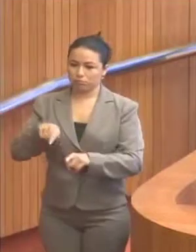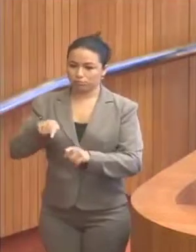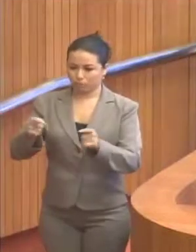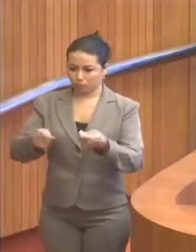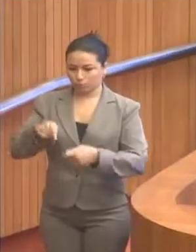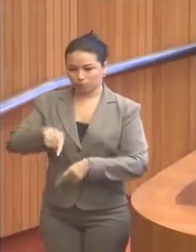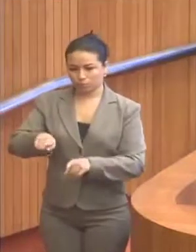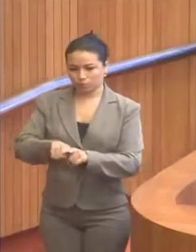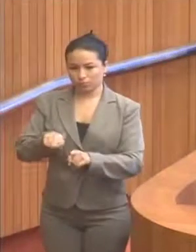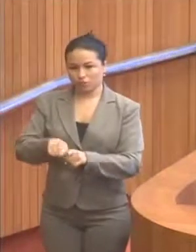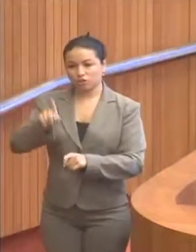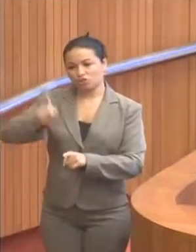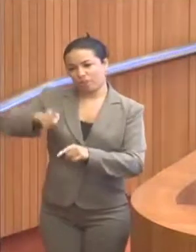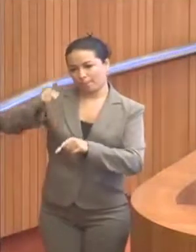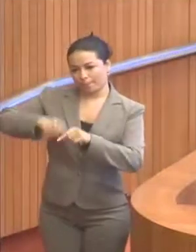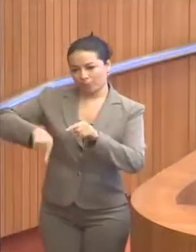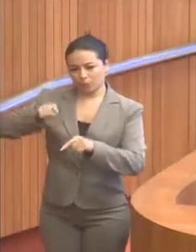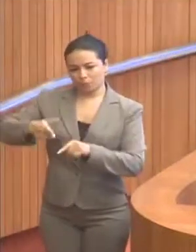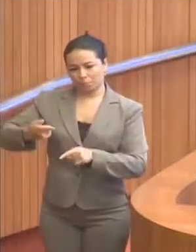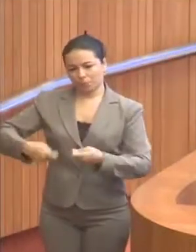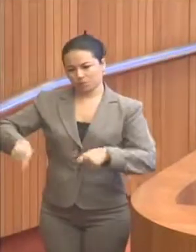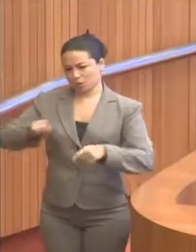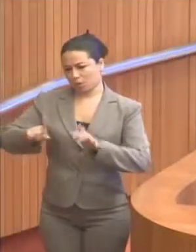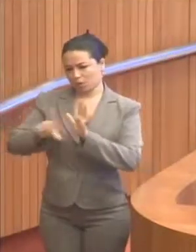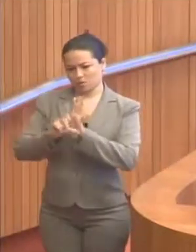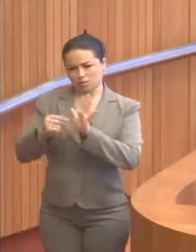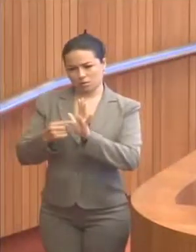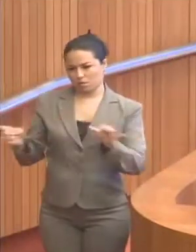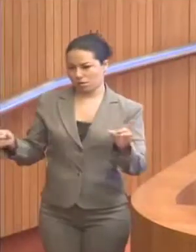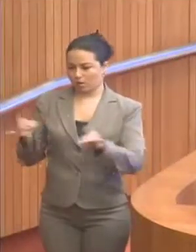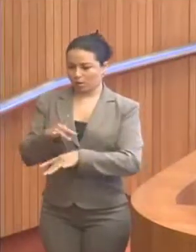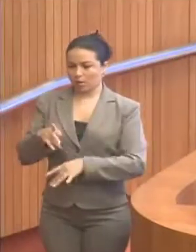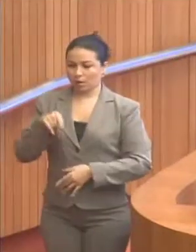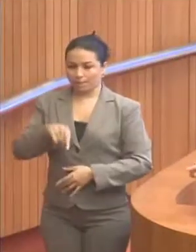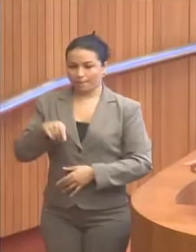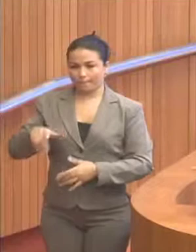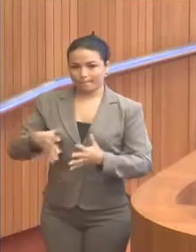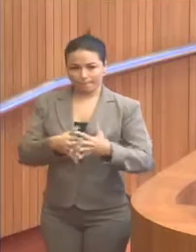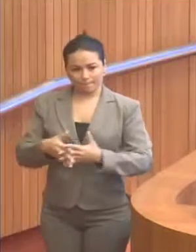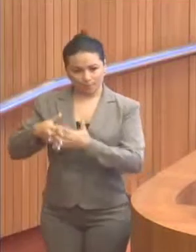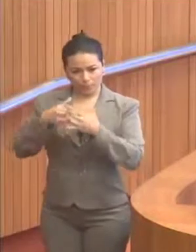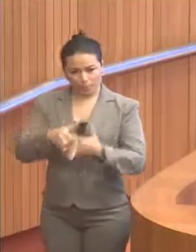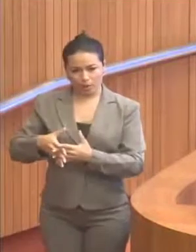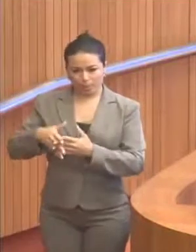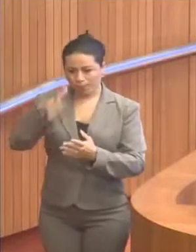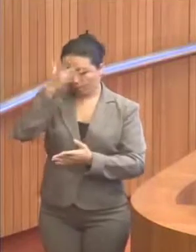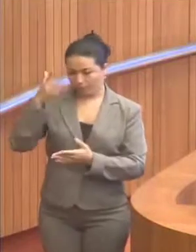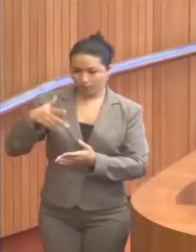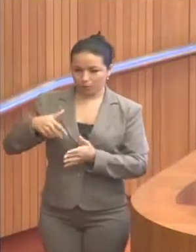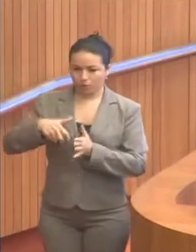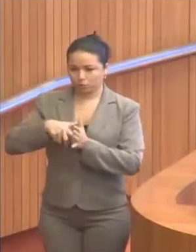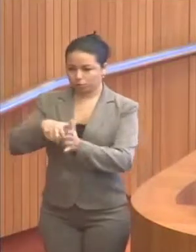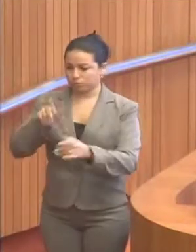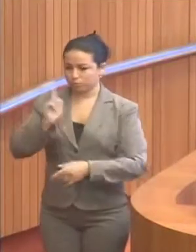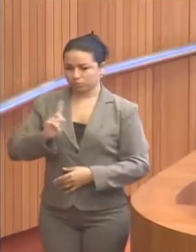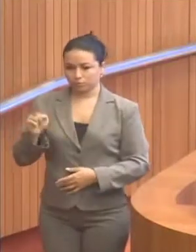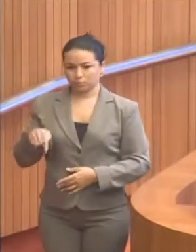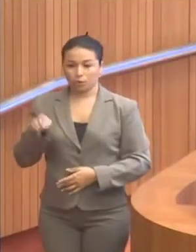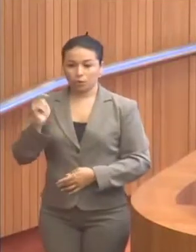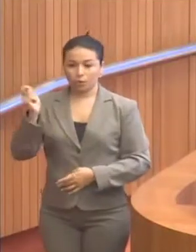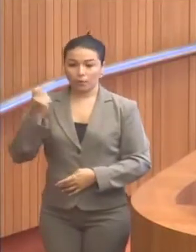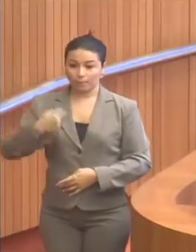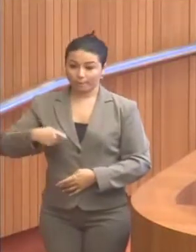proibido. Então não precisa mais de lei para acabar com o pau de arara, porque já existe a lei. O que precisa são